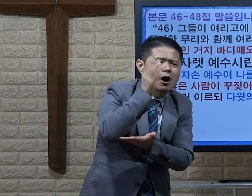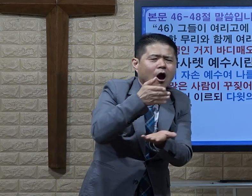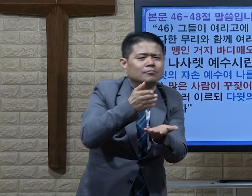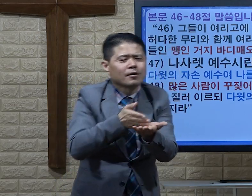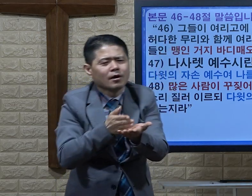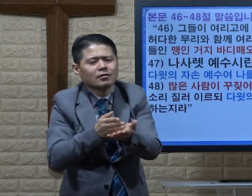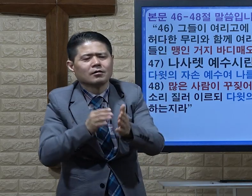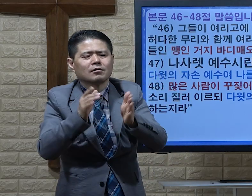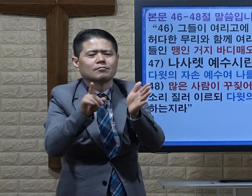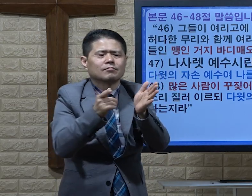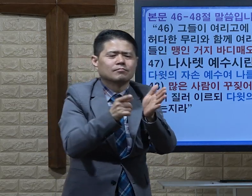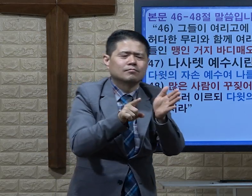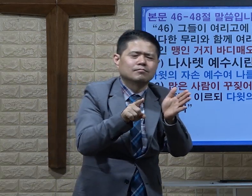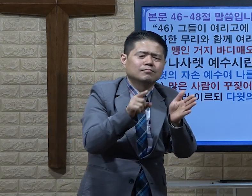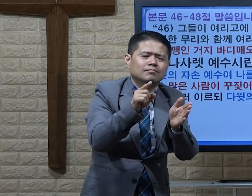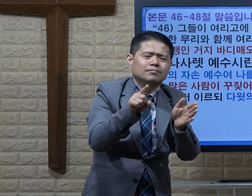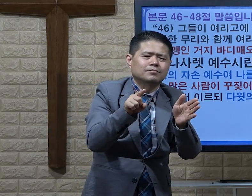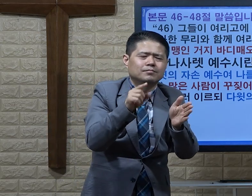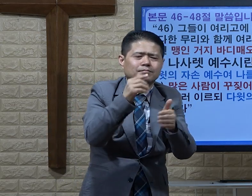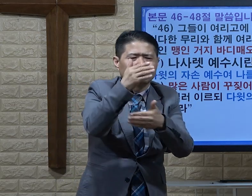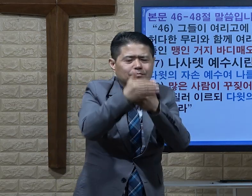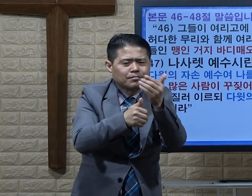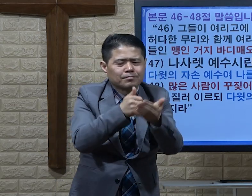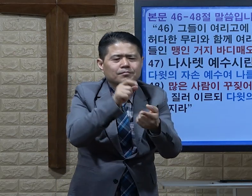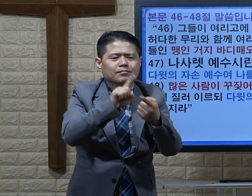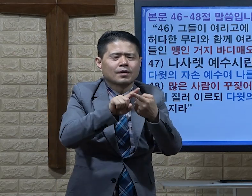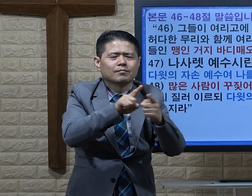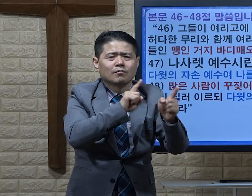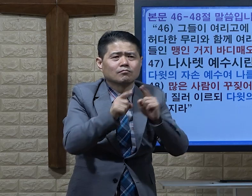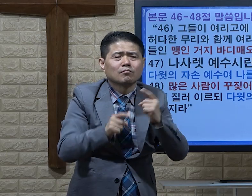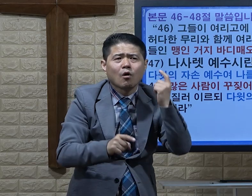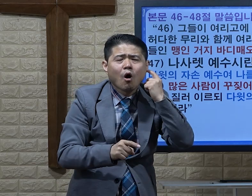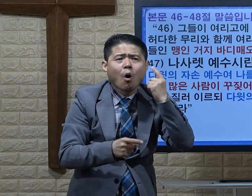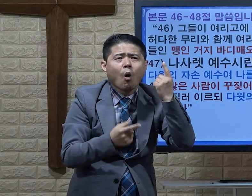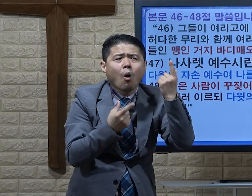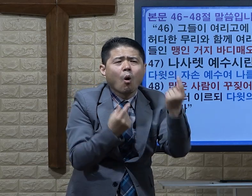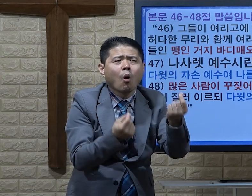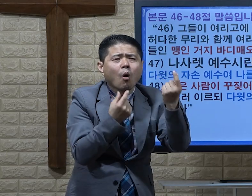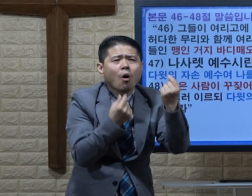정말 복음도 잘 전하시고 하나님의 말씀을